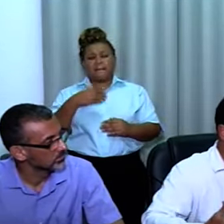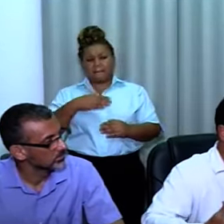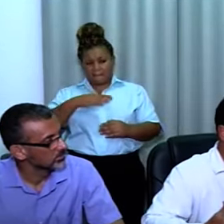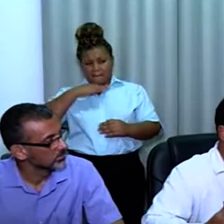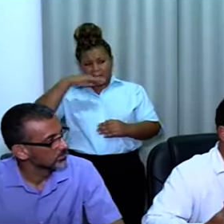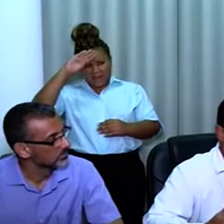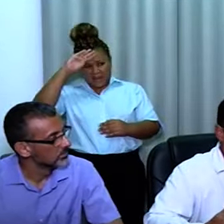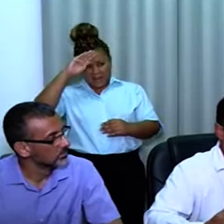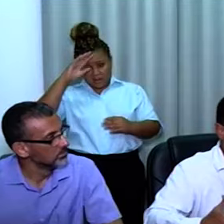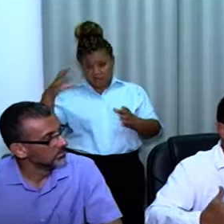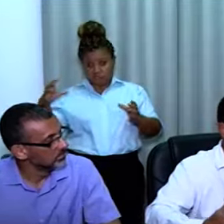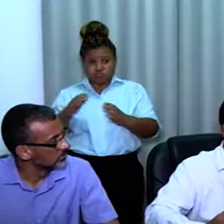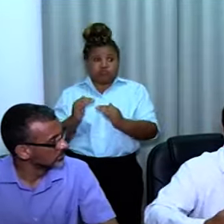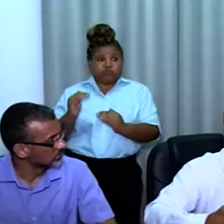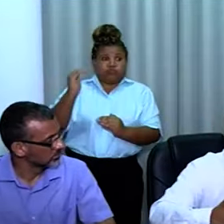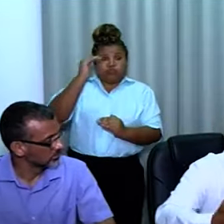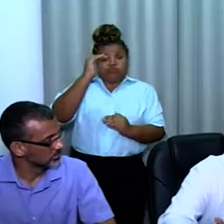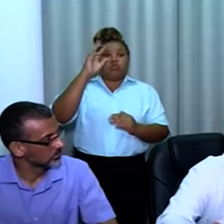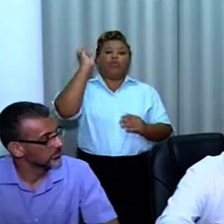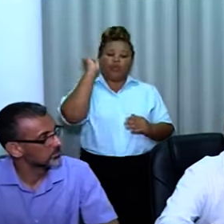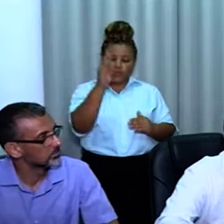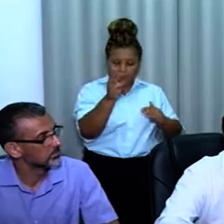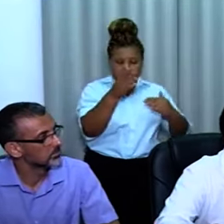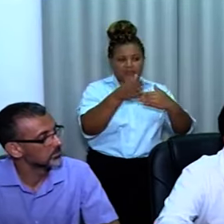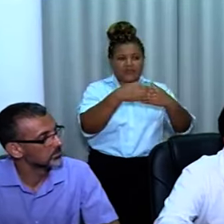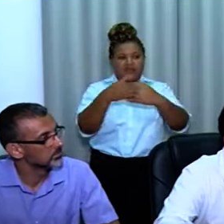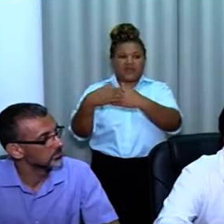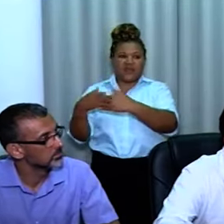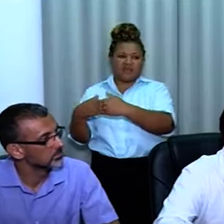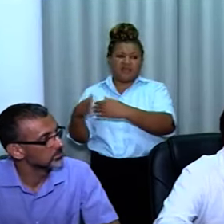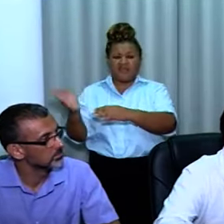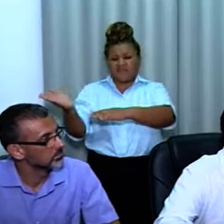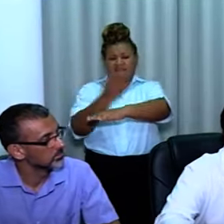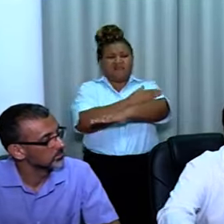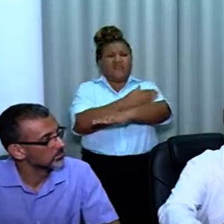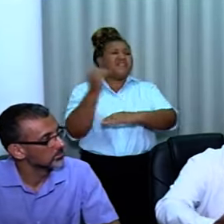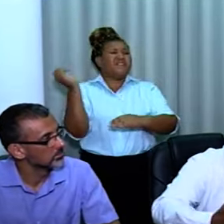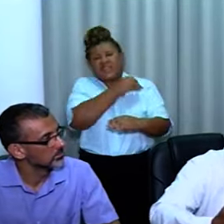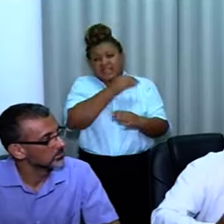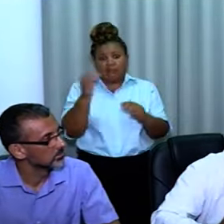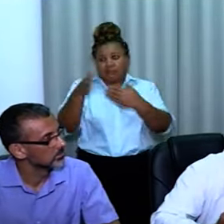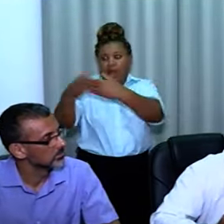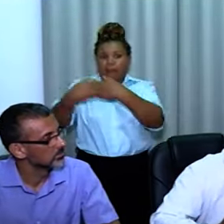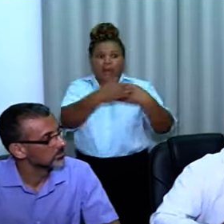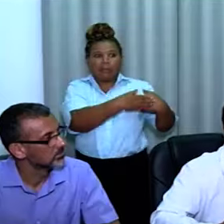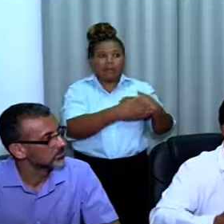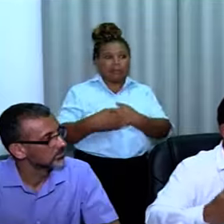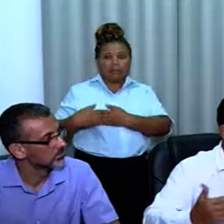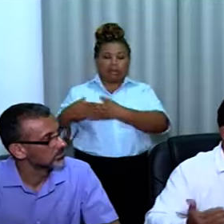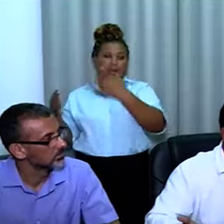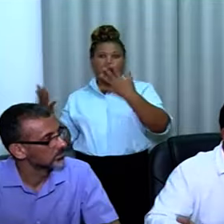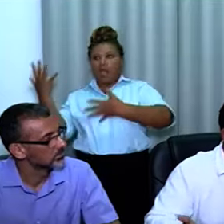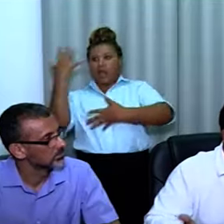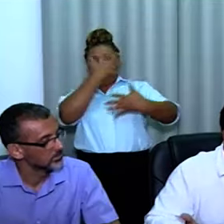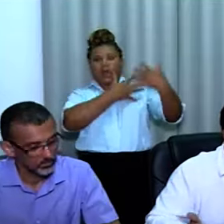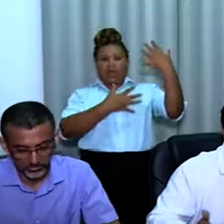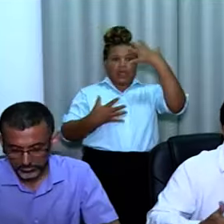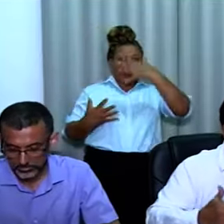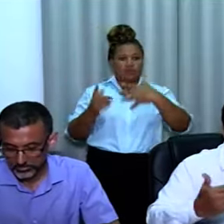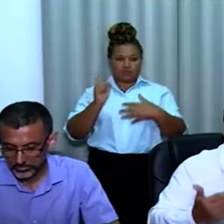bonheur, finalement, pour disrupt la vie normale, pour plus beaucoup de temps. Ce qui nous fait focus sur la seven large